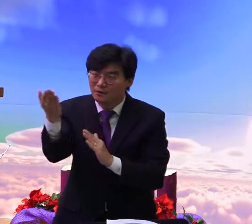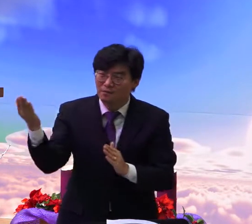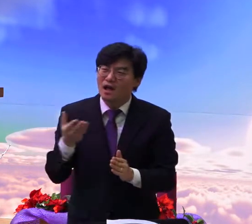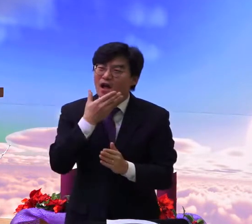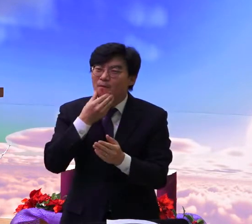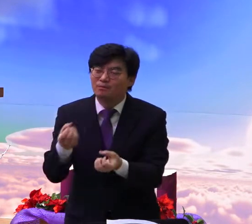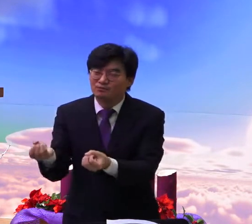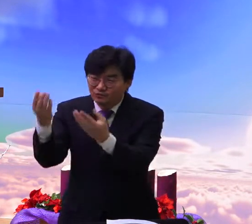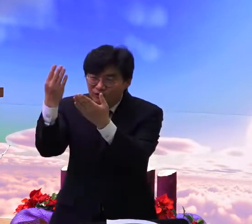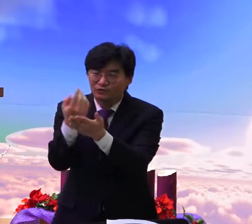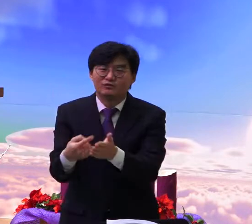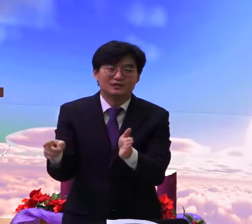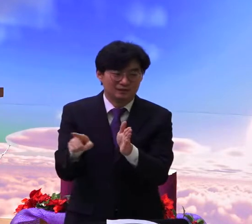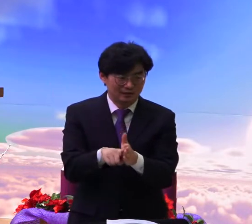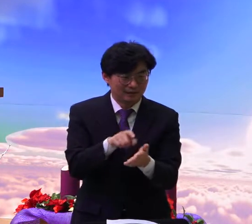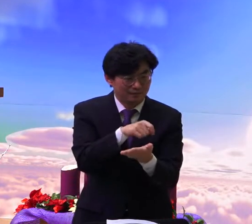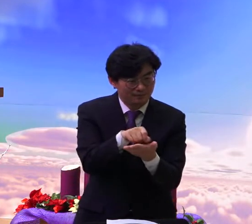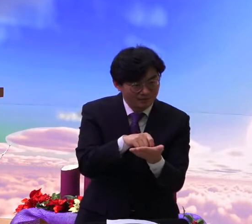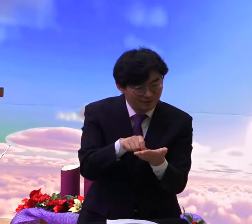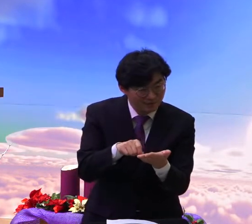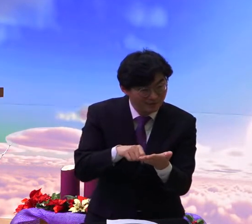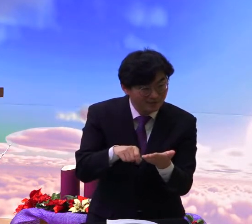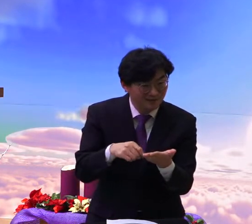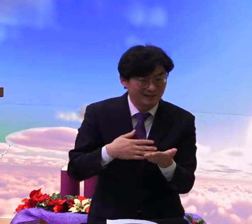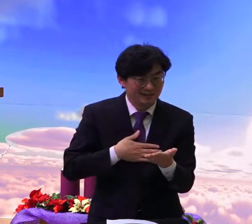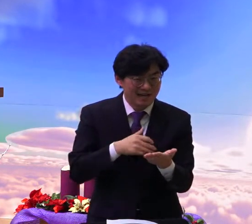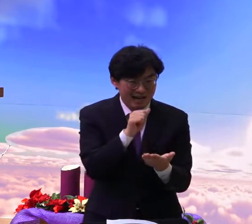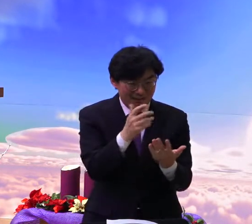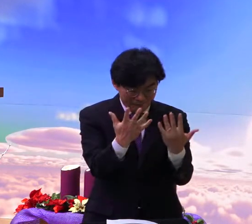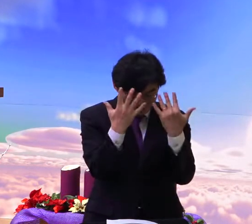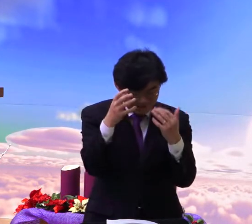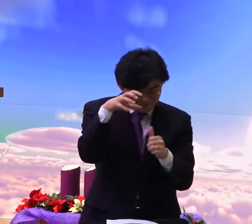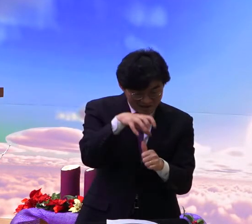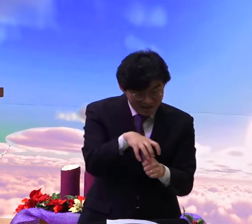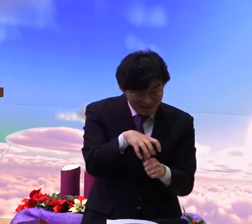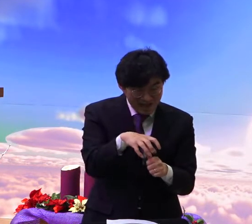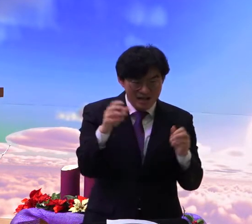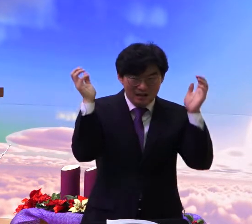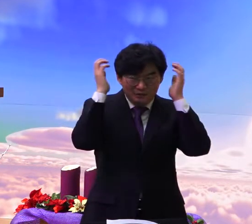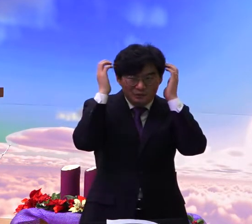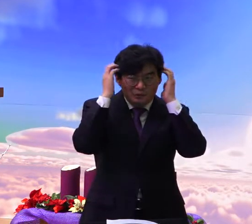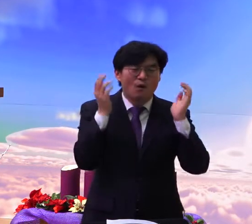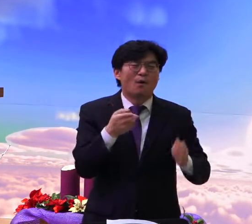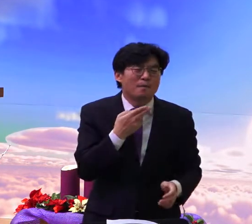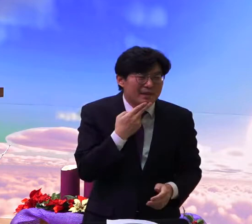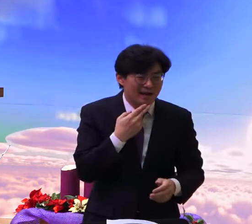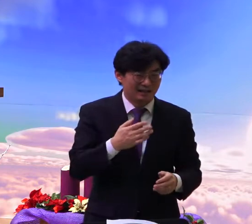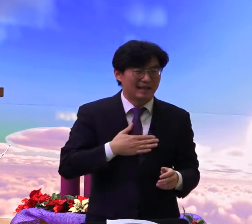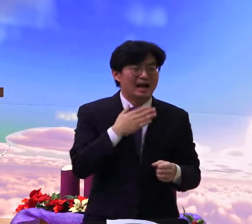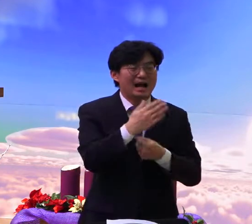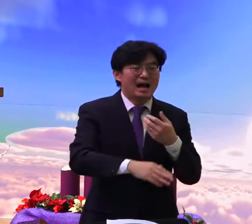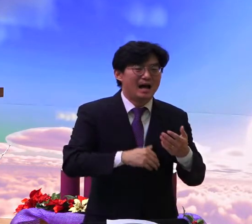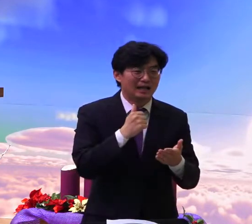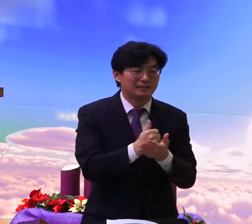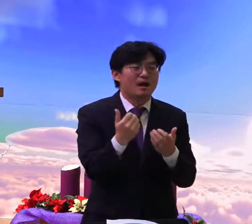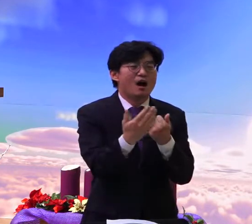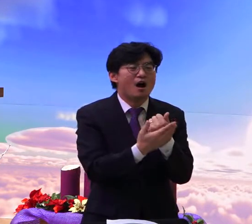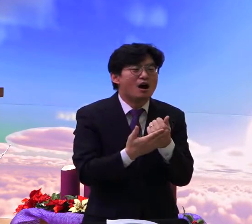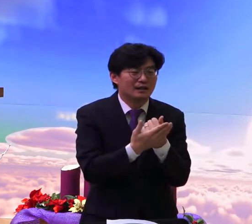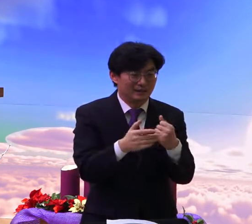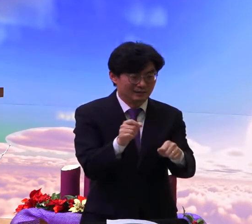복음의 일꾼이 되어서 감옥에 갇힌 것도 하나님의 은혜라고, 그것은 하나님이 주신 특별한